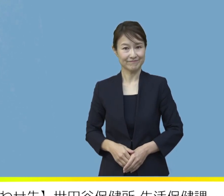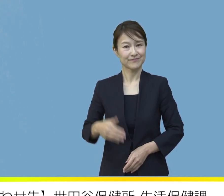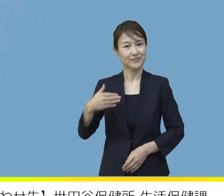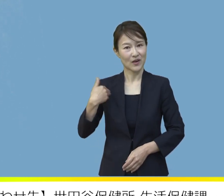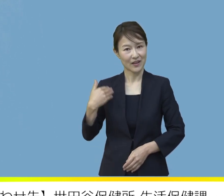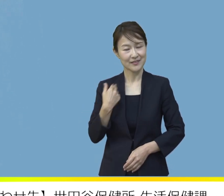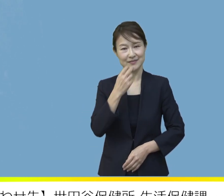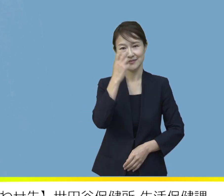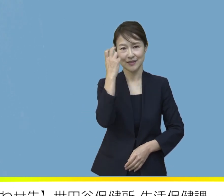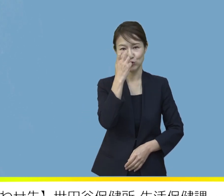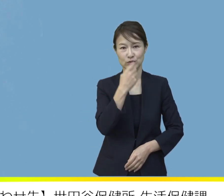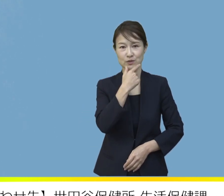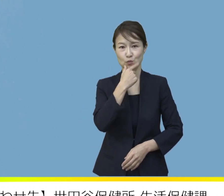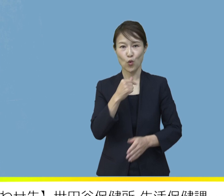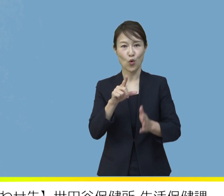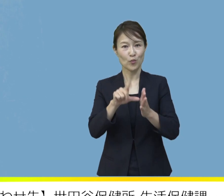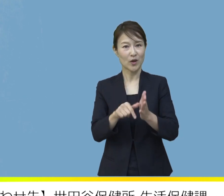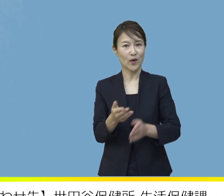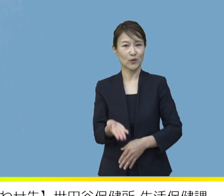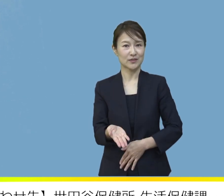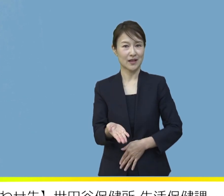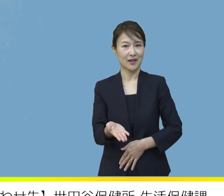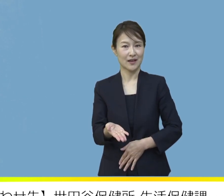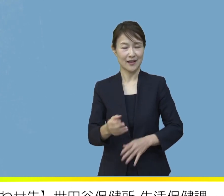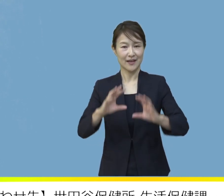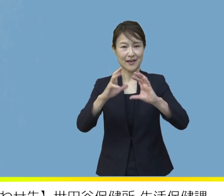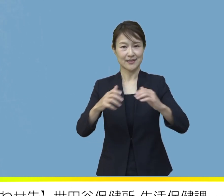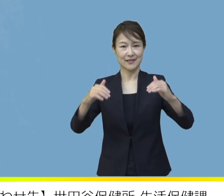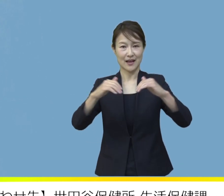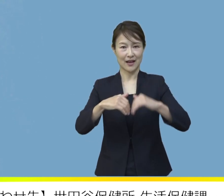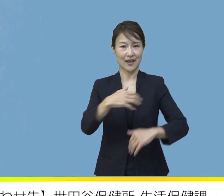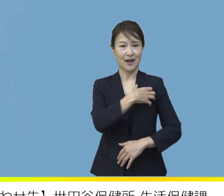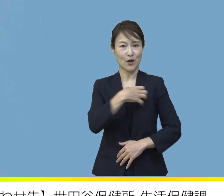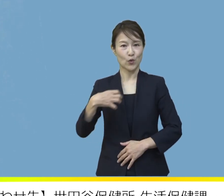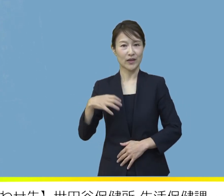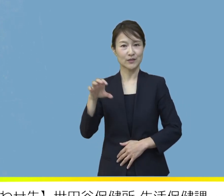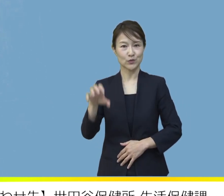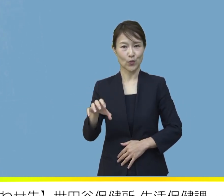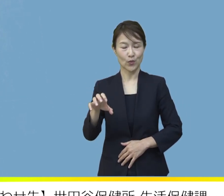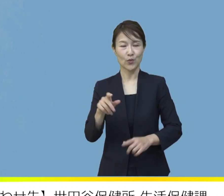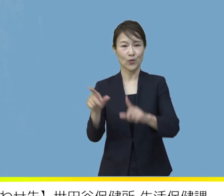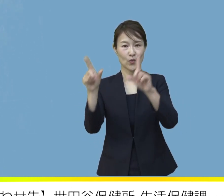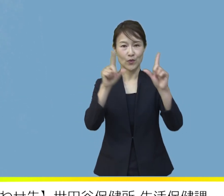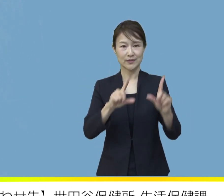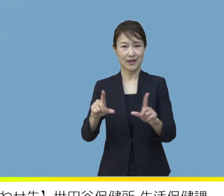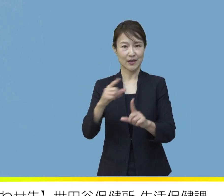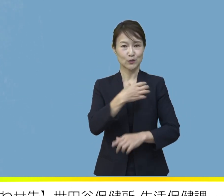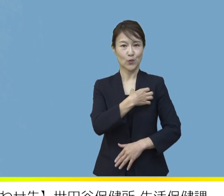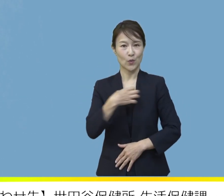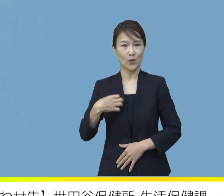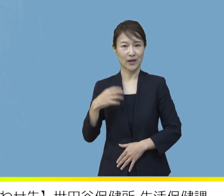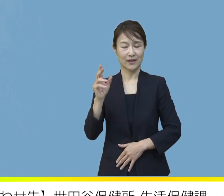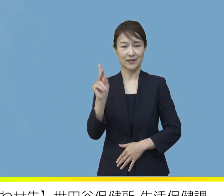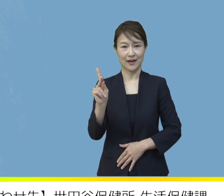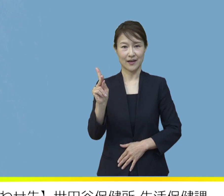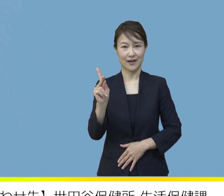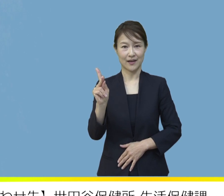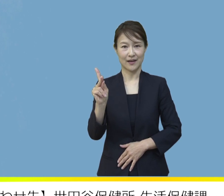お問い合わせは世田谷保健所生活保健課